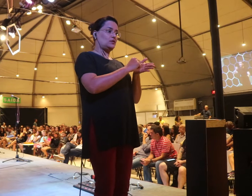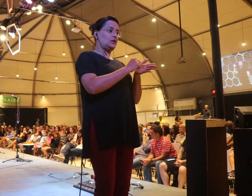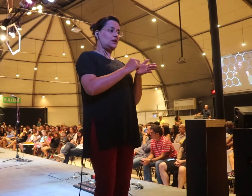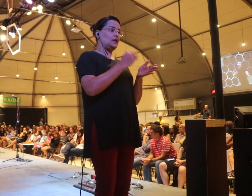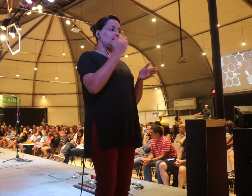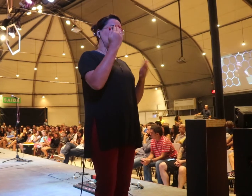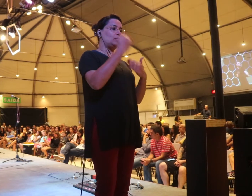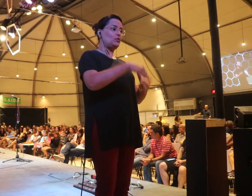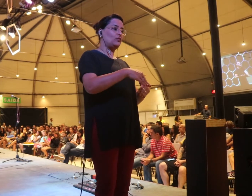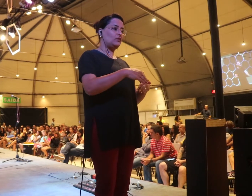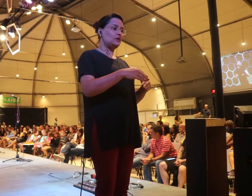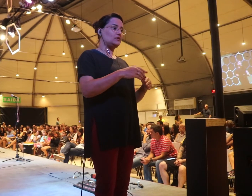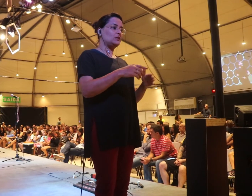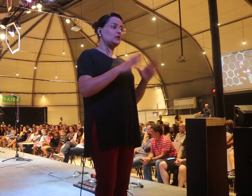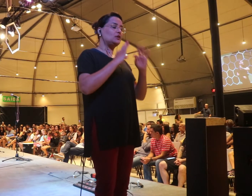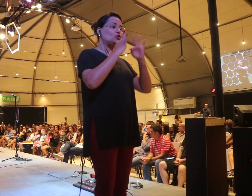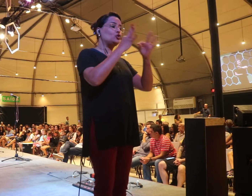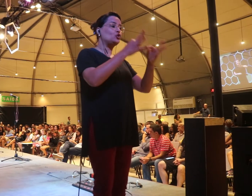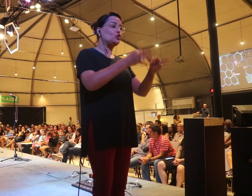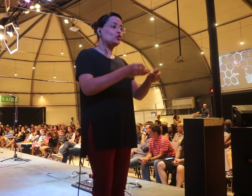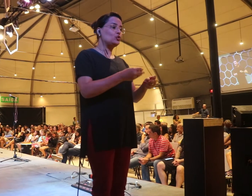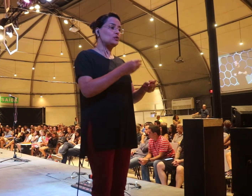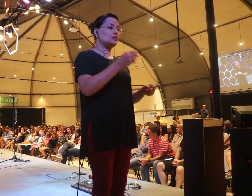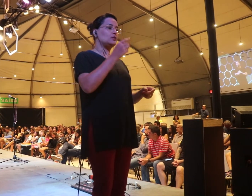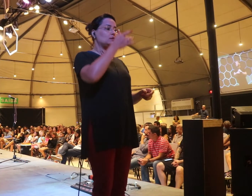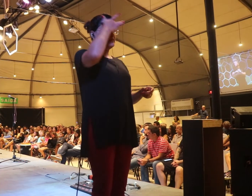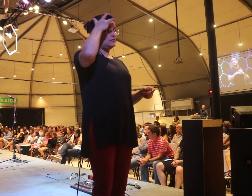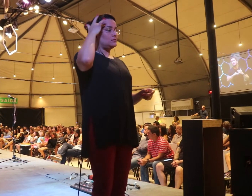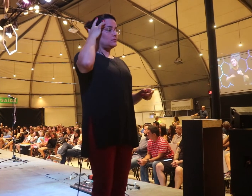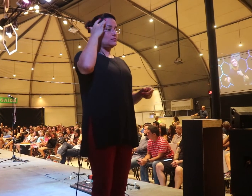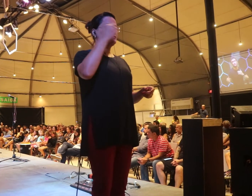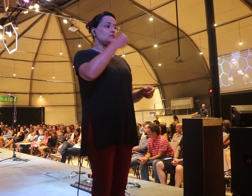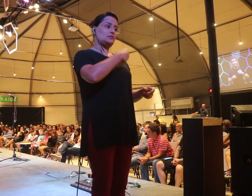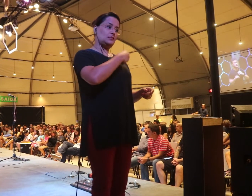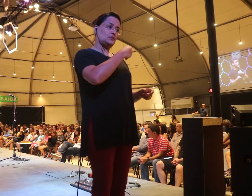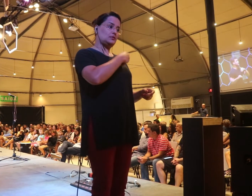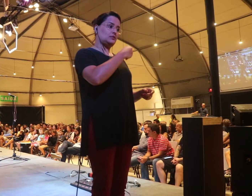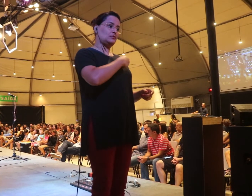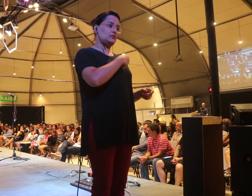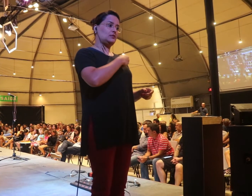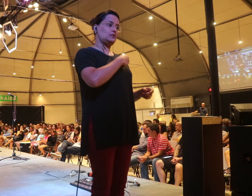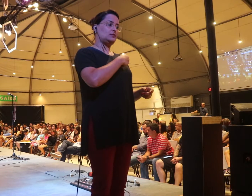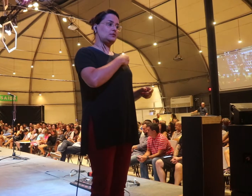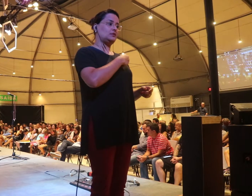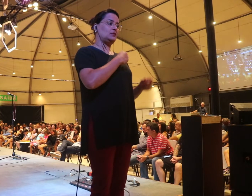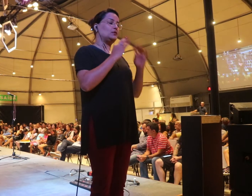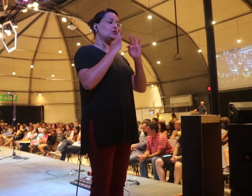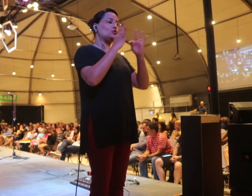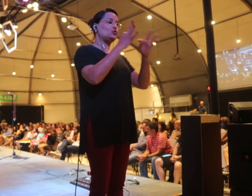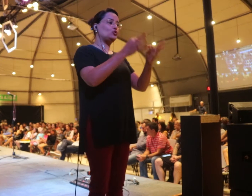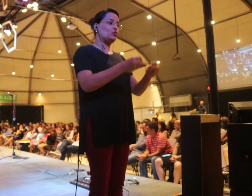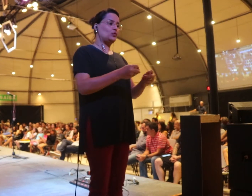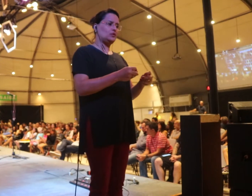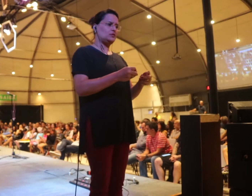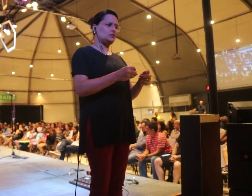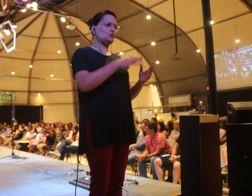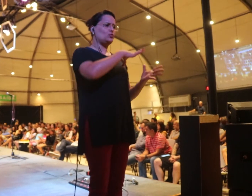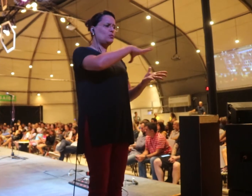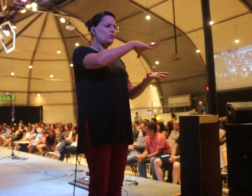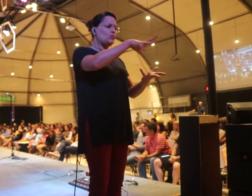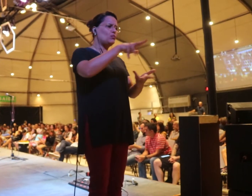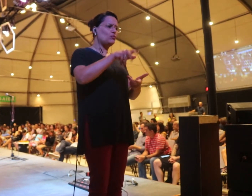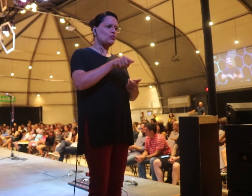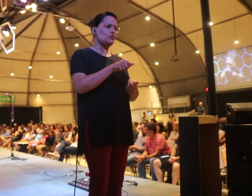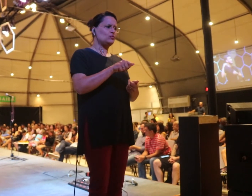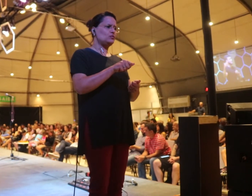são culpados diante de Deus, de todas as raças, de todas as culturas, de todas as nações, de todas as classes